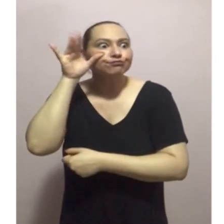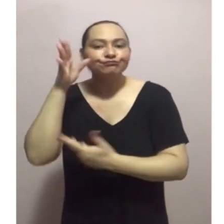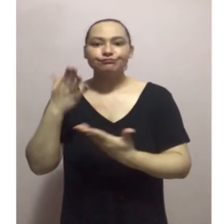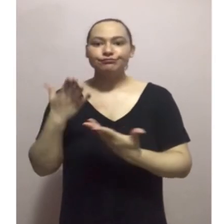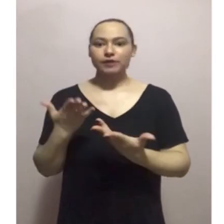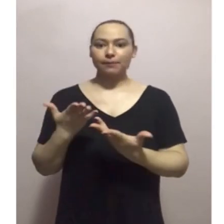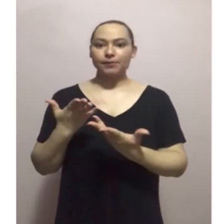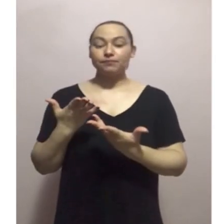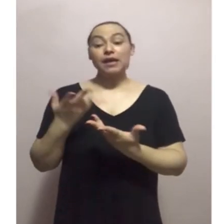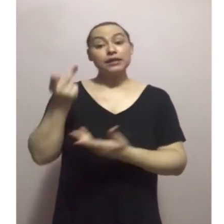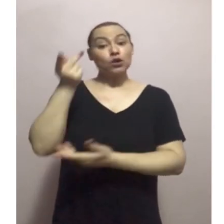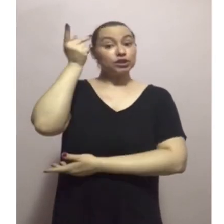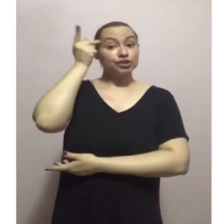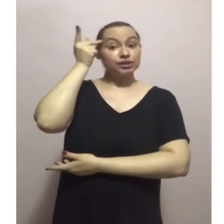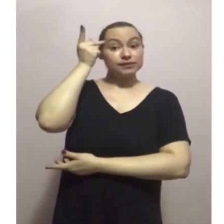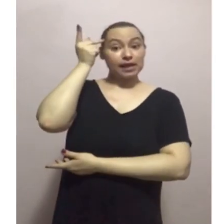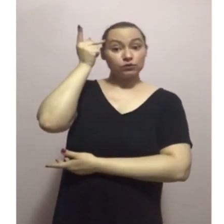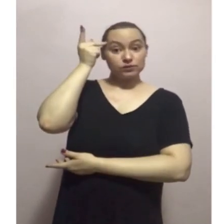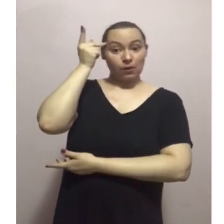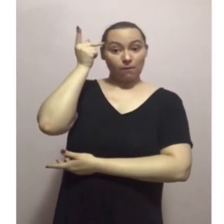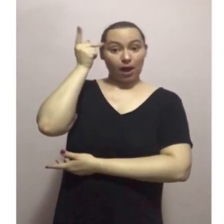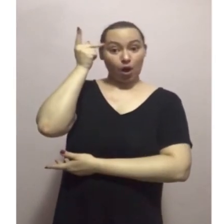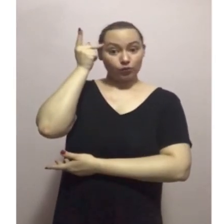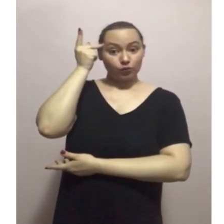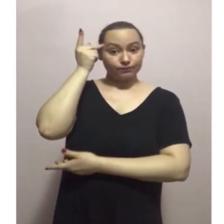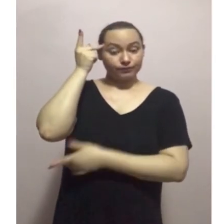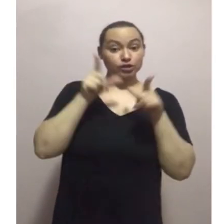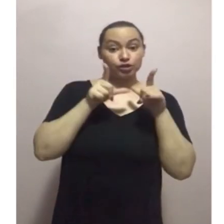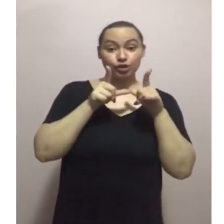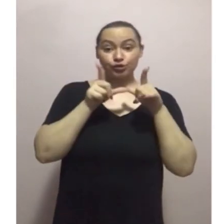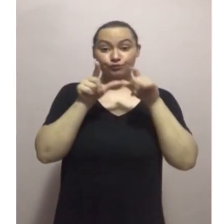saiu de São Paulo e a gente foi